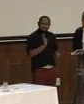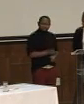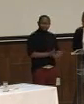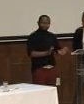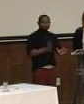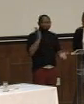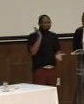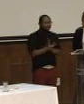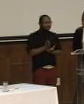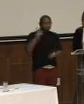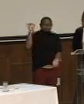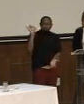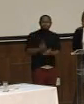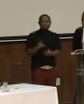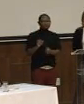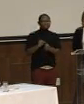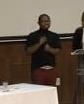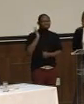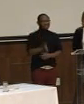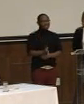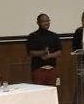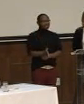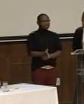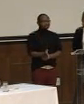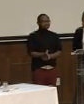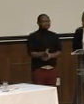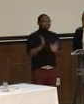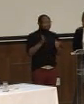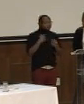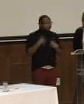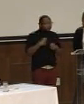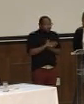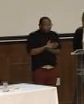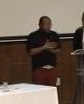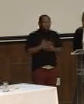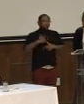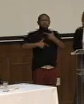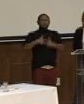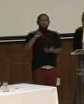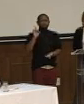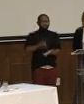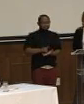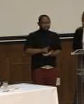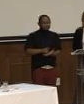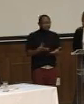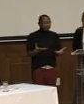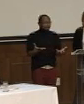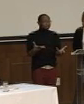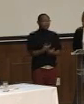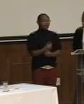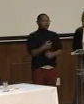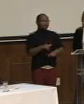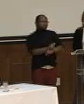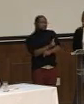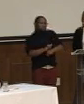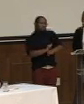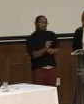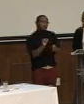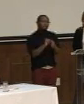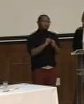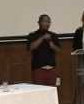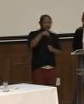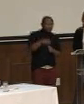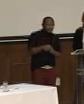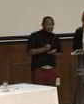tempo suficiente, né, tem que começar a agir e dar as melhores condições para os nossos